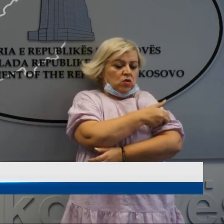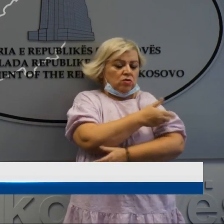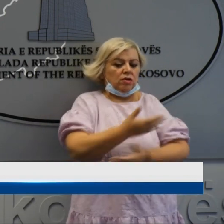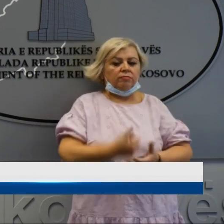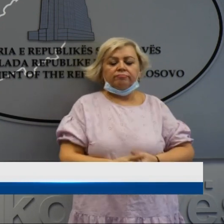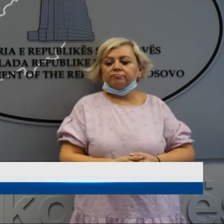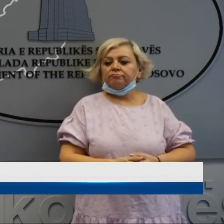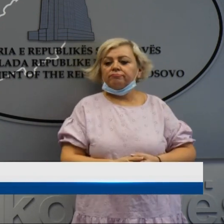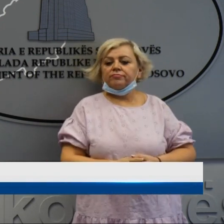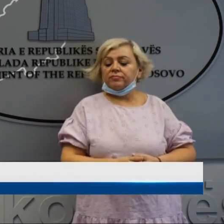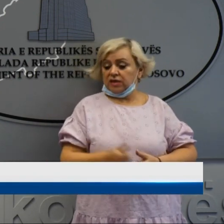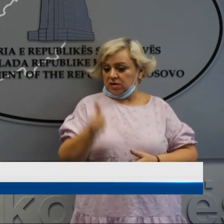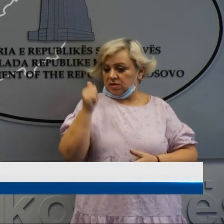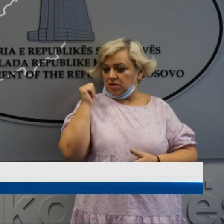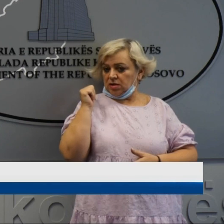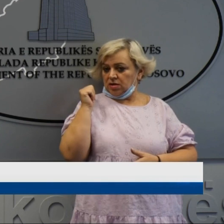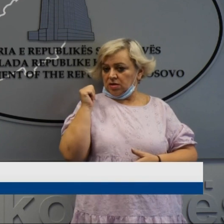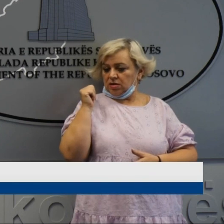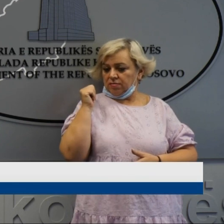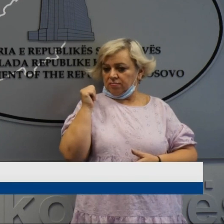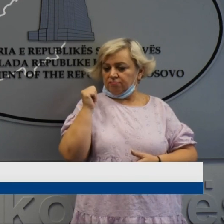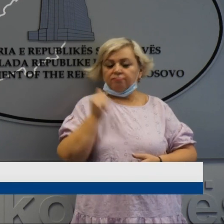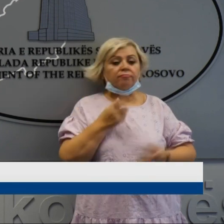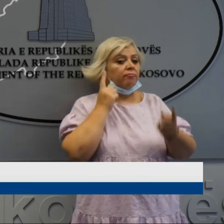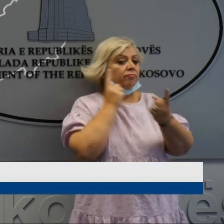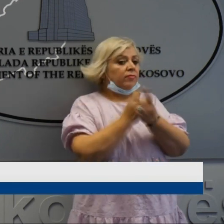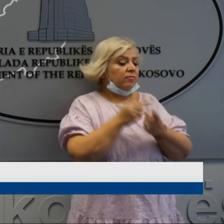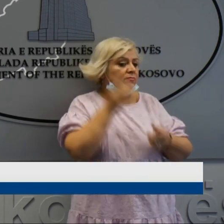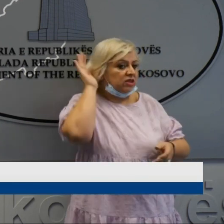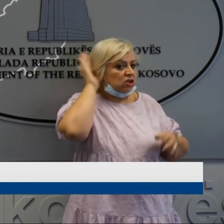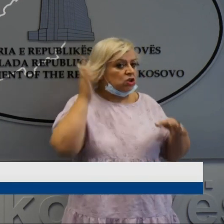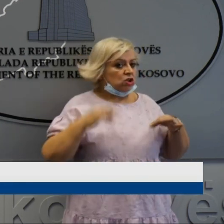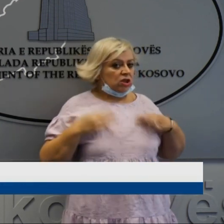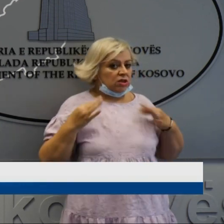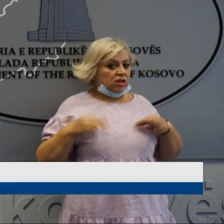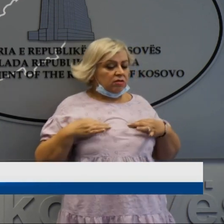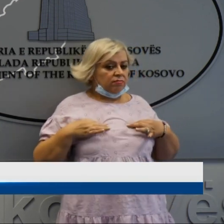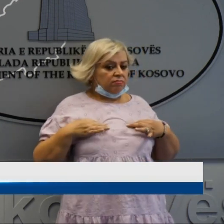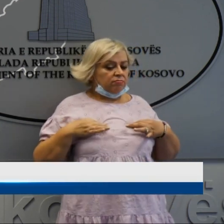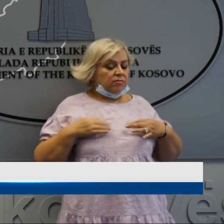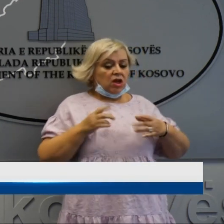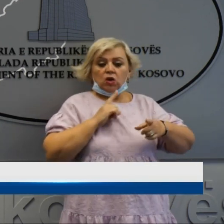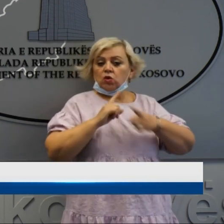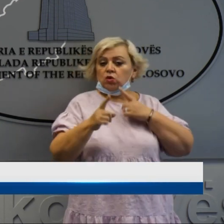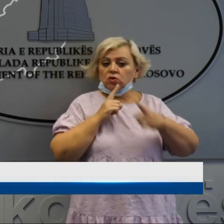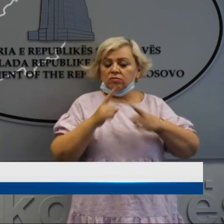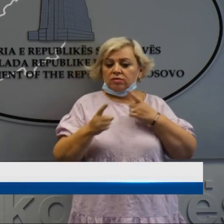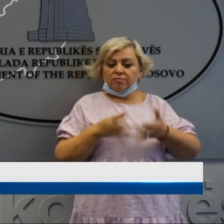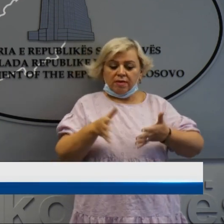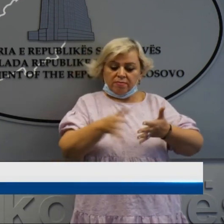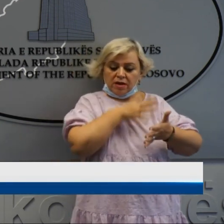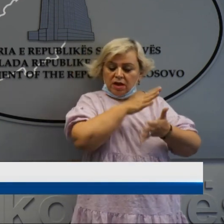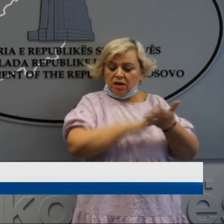po, dje është mbajtur një takim në Ministrinë e Shëndetësisë për diskutimin e këtyre skenareve, që do të